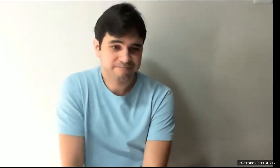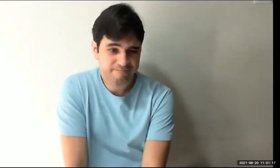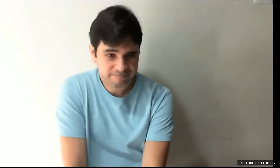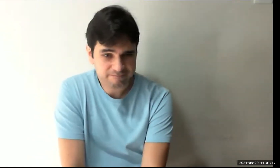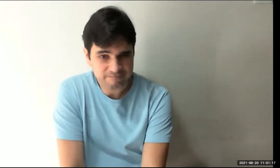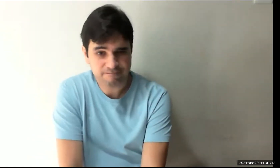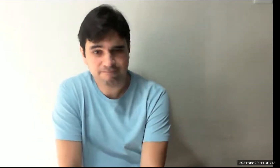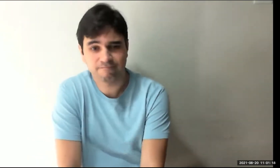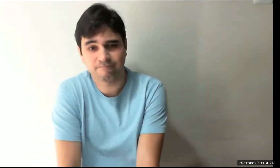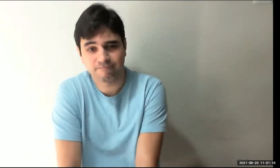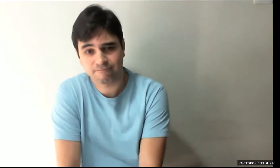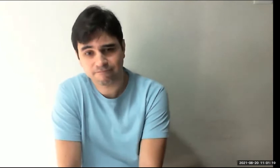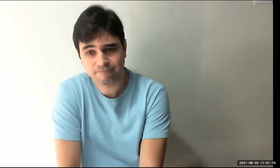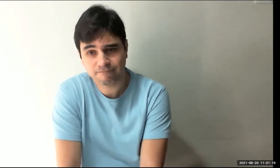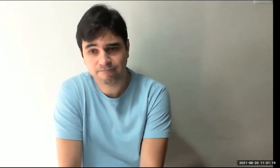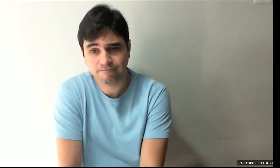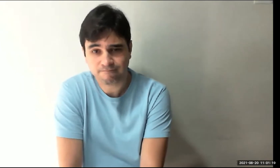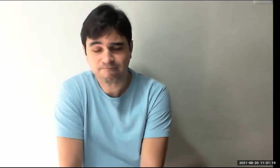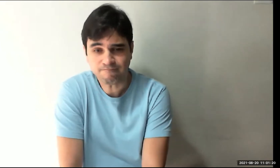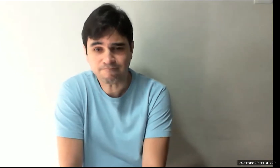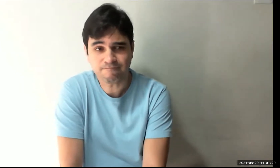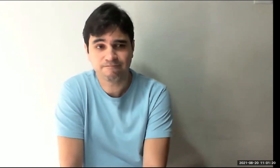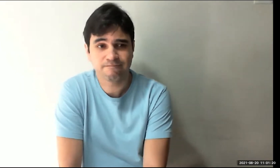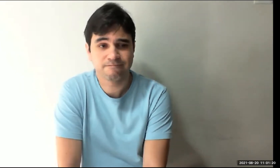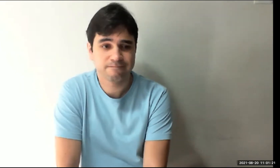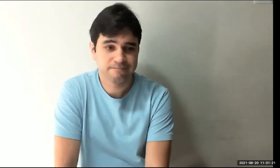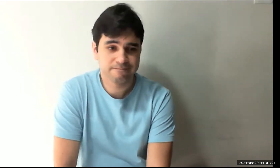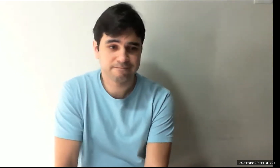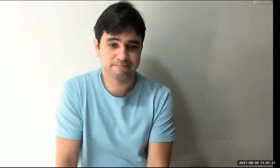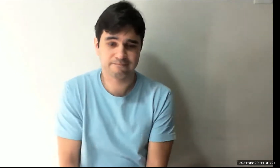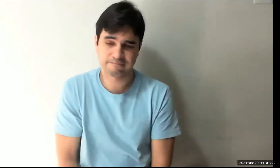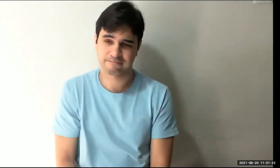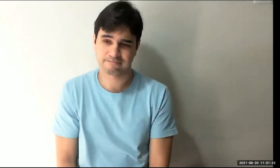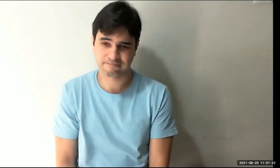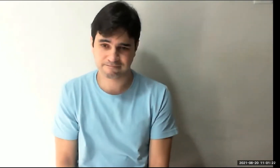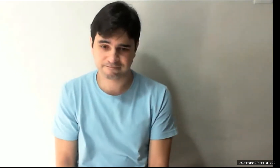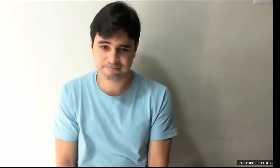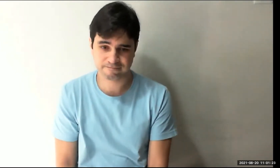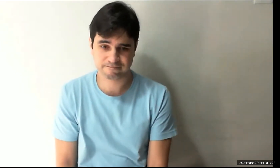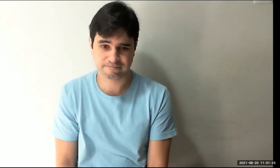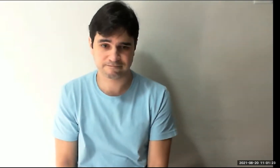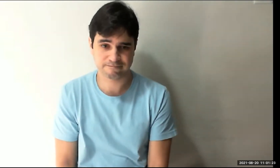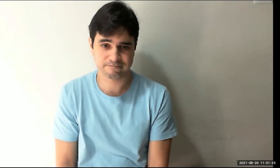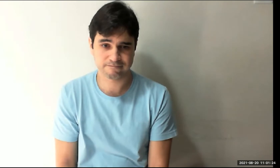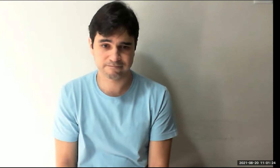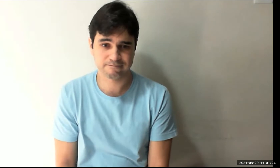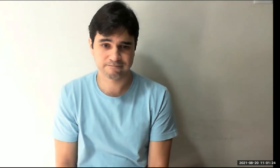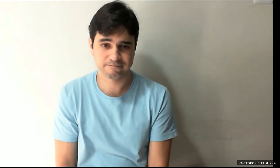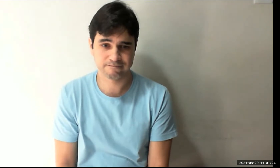muitos surdos que estão aprendendo e não sabem o que tem que fazer, não entendem, porque às vezes o professor também não sabe fazer a produção do sinal. Então, acho